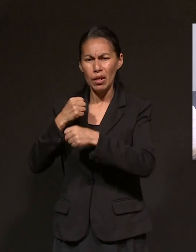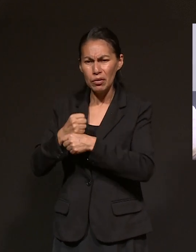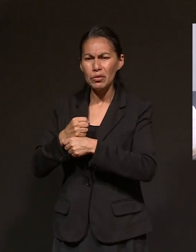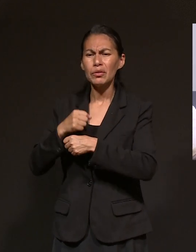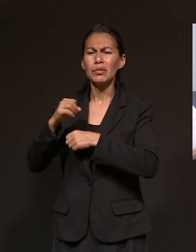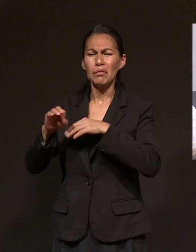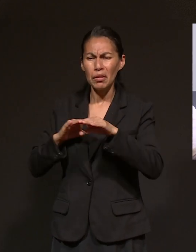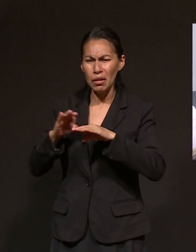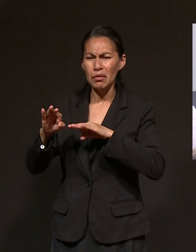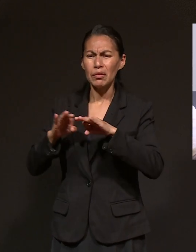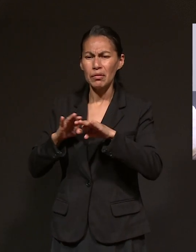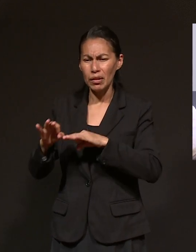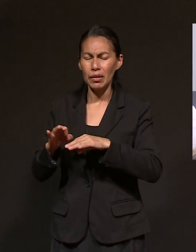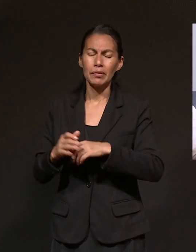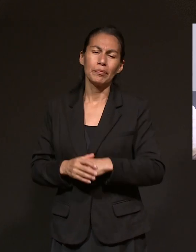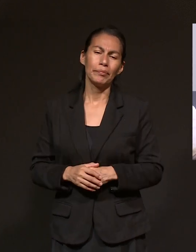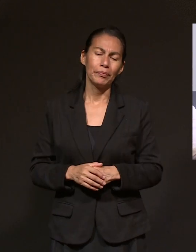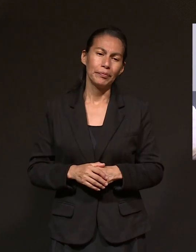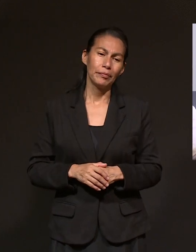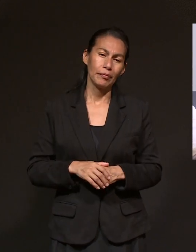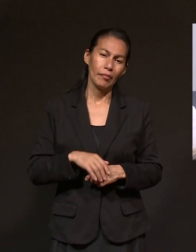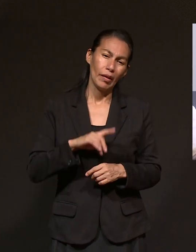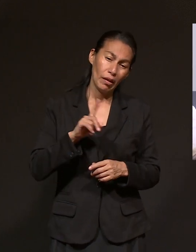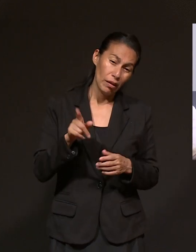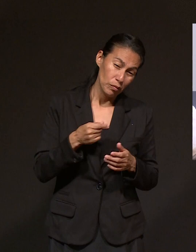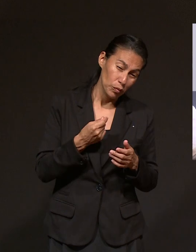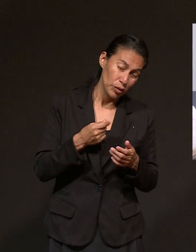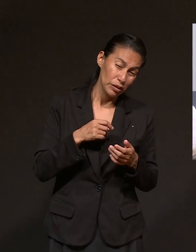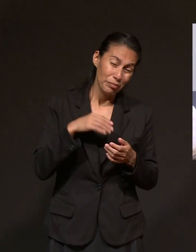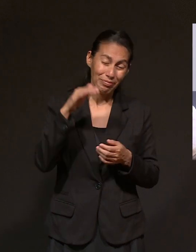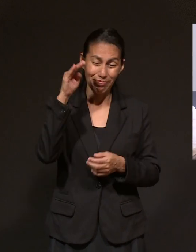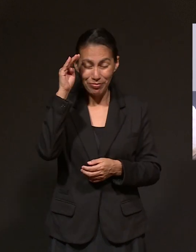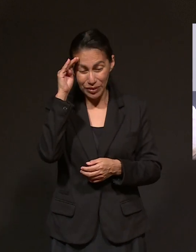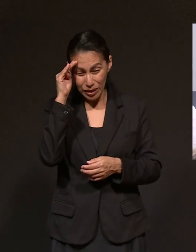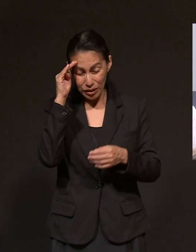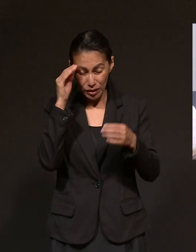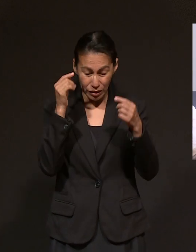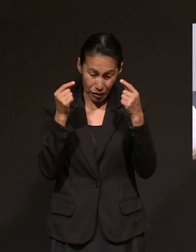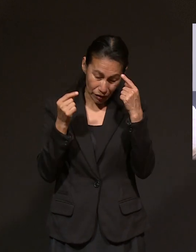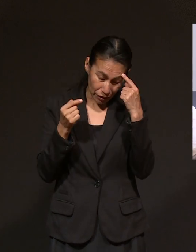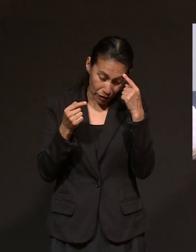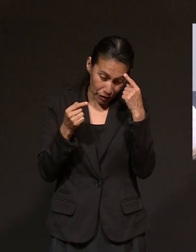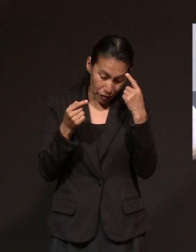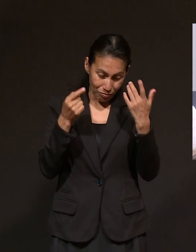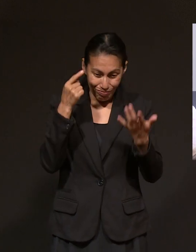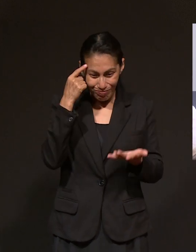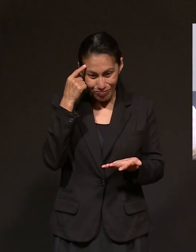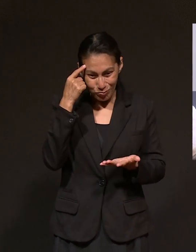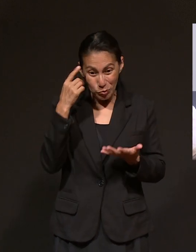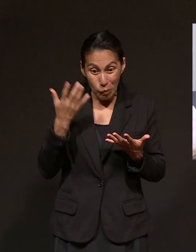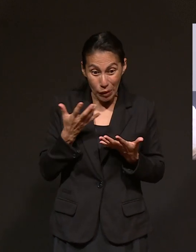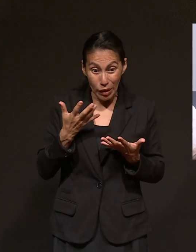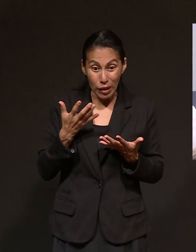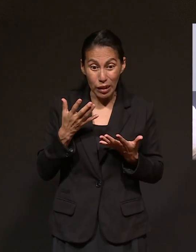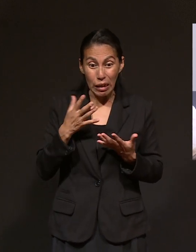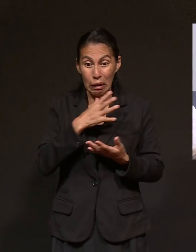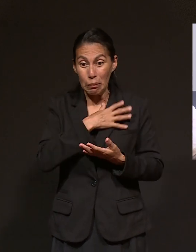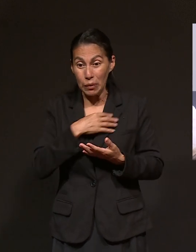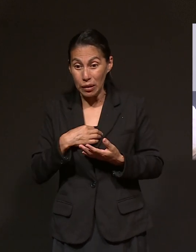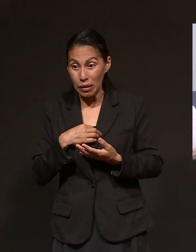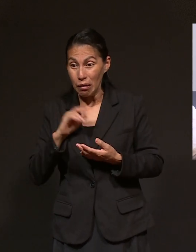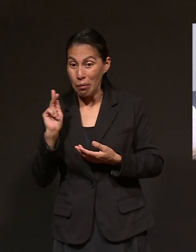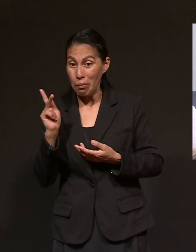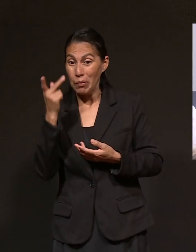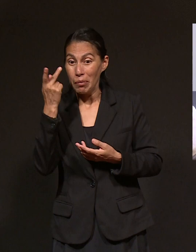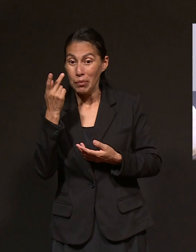nuevamente, empieza esa parte de, ¿qué voy a hacer? Ya mi hija, pues, tiene que